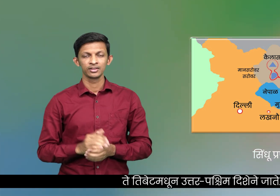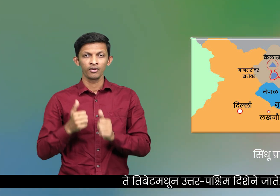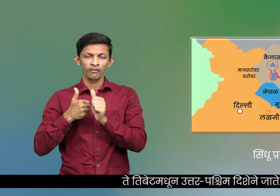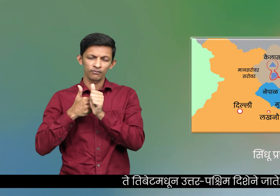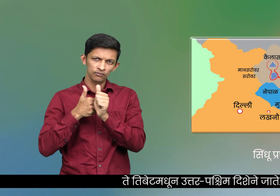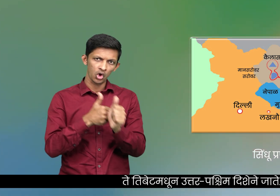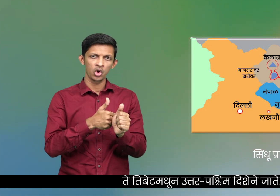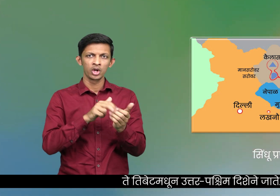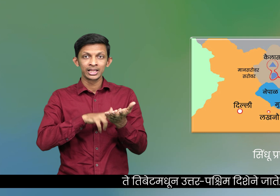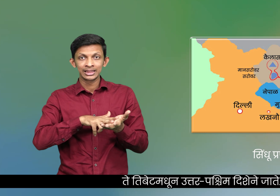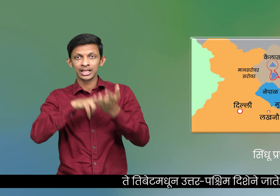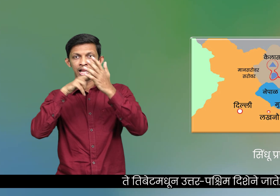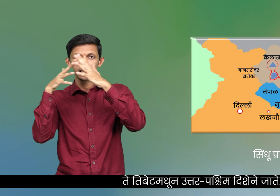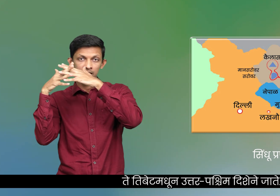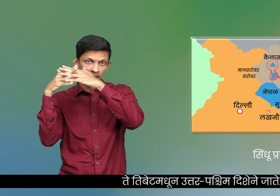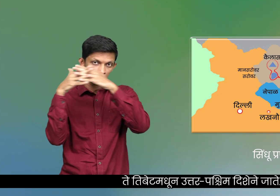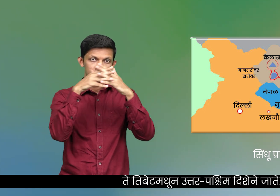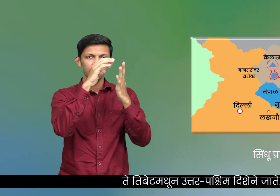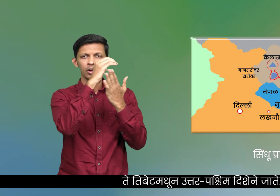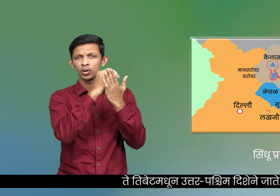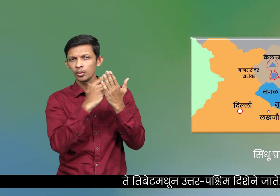ते तिबेटमधून उत्तर पश्चिम दिशेने जाते.